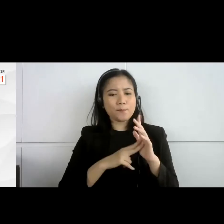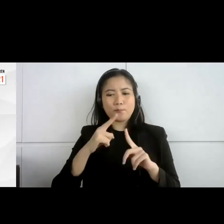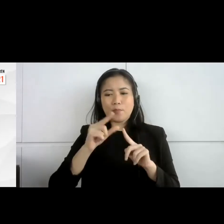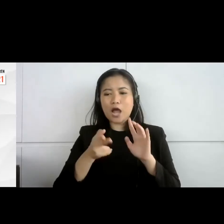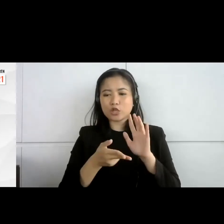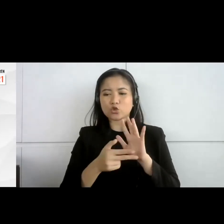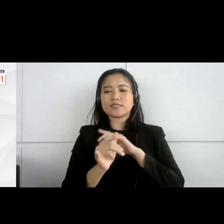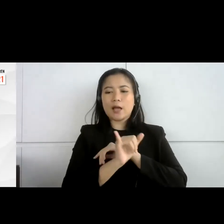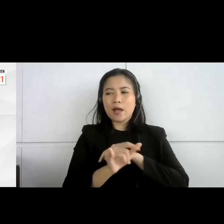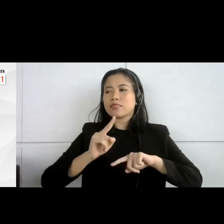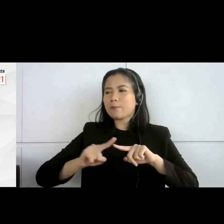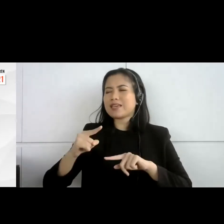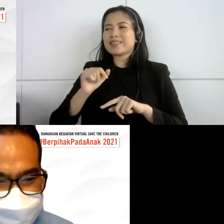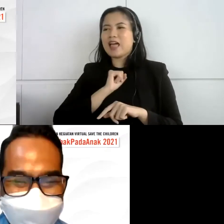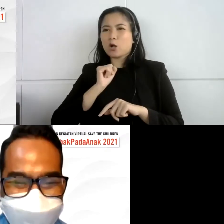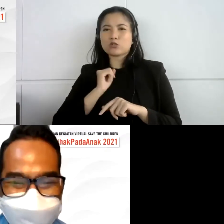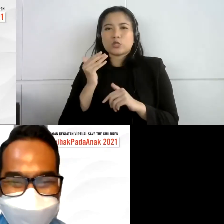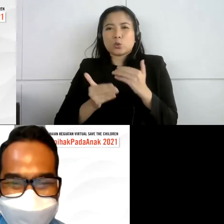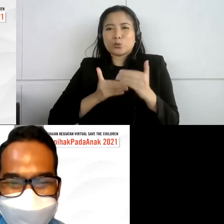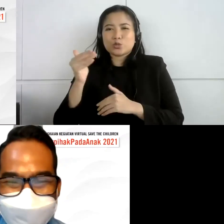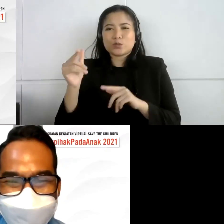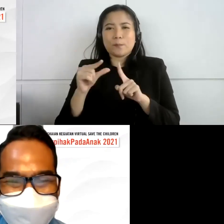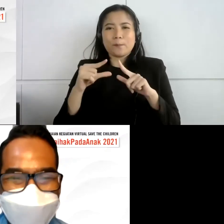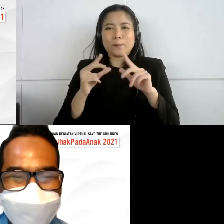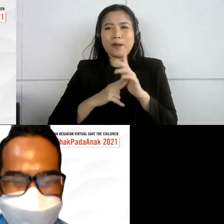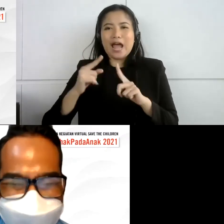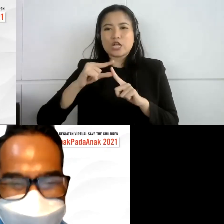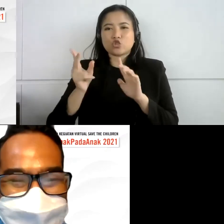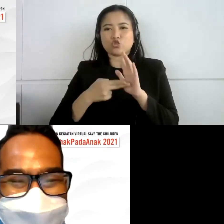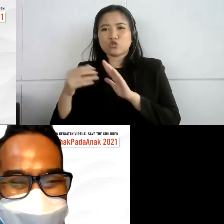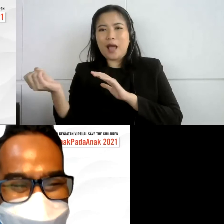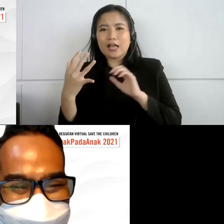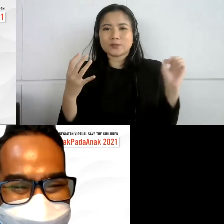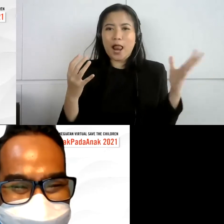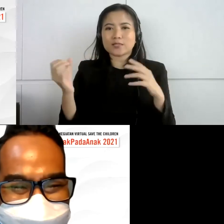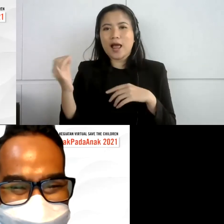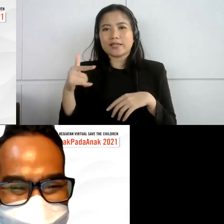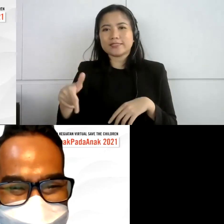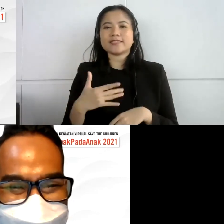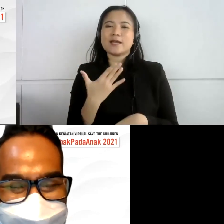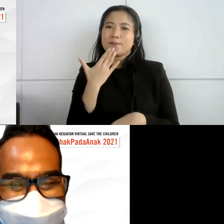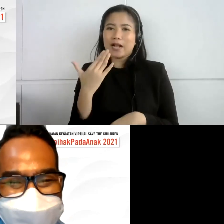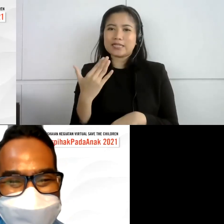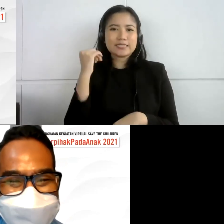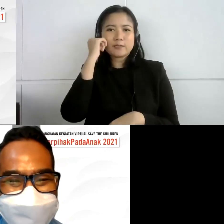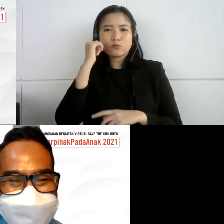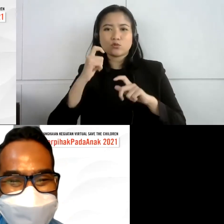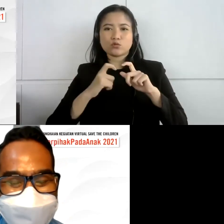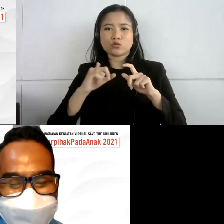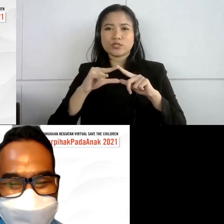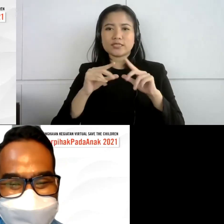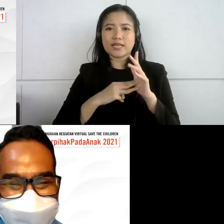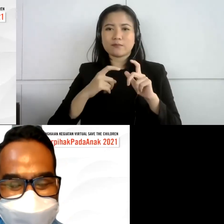Bu. Nanti webinar kita nggak ada isinya, malah saling berbalas pantun. Terima kasih Bu Samsyar